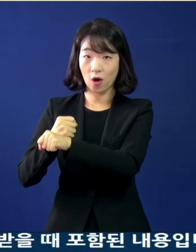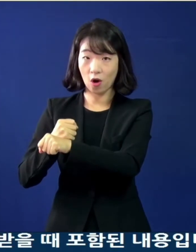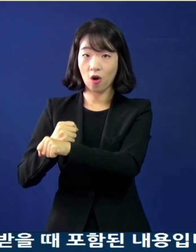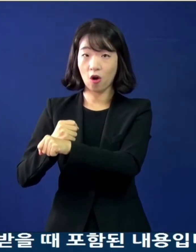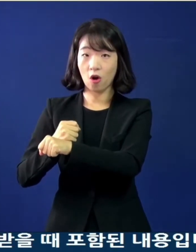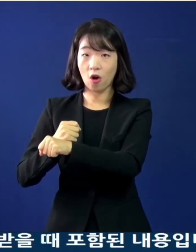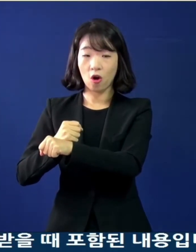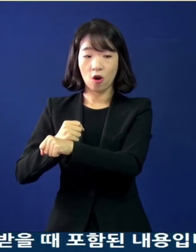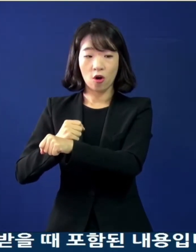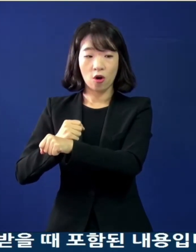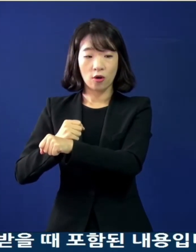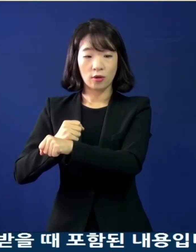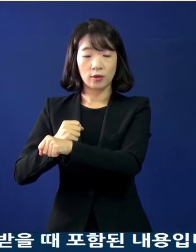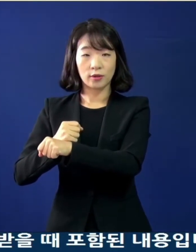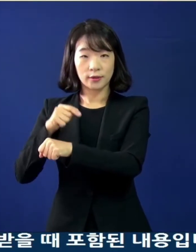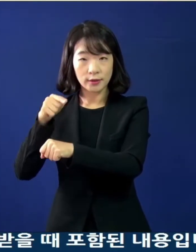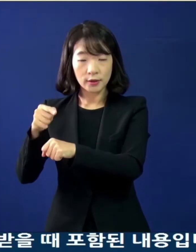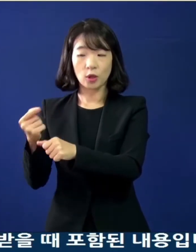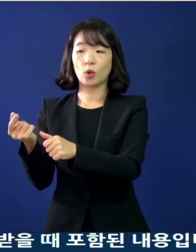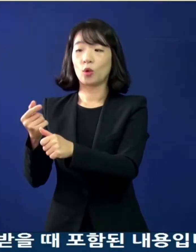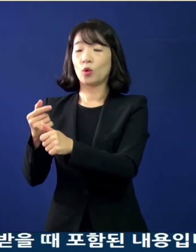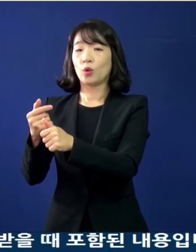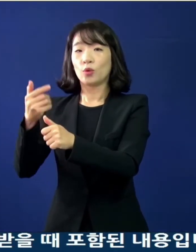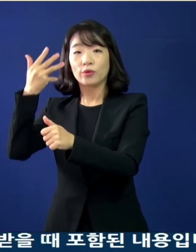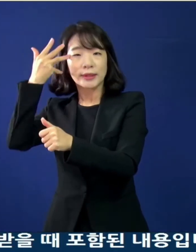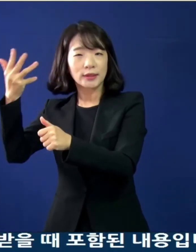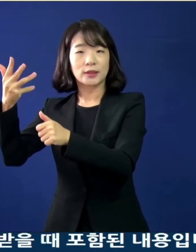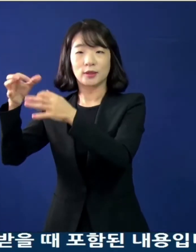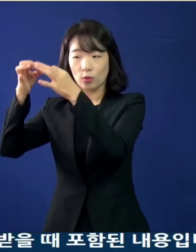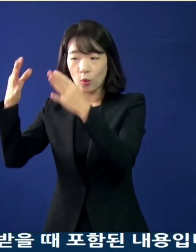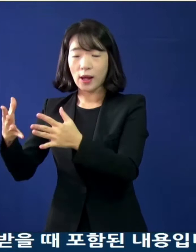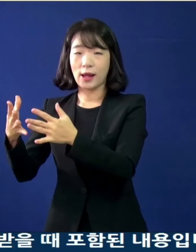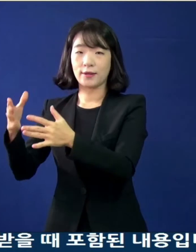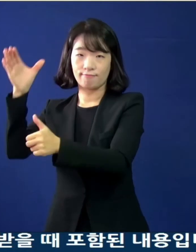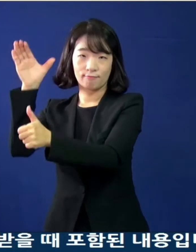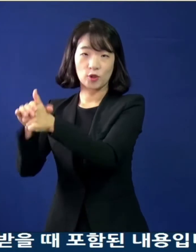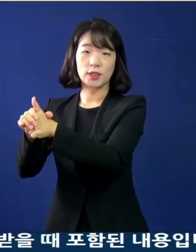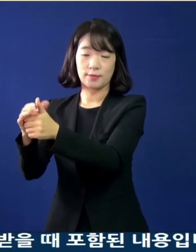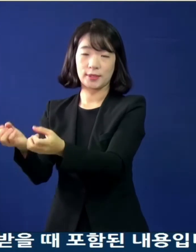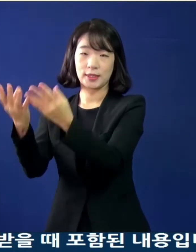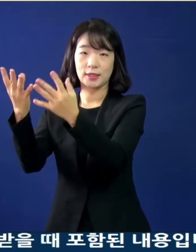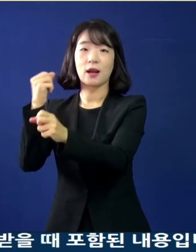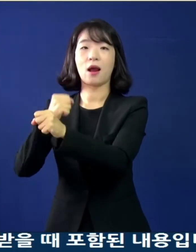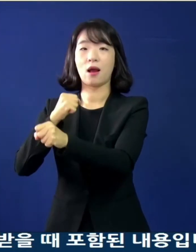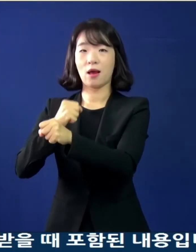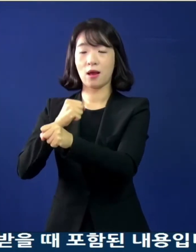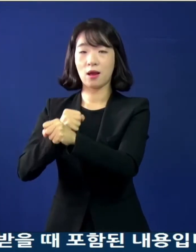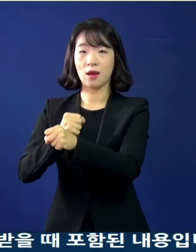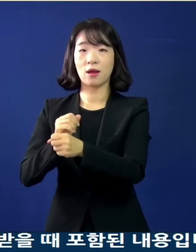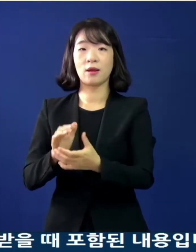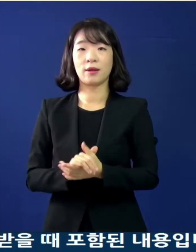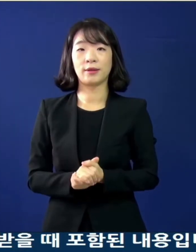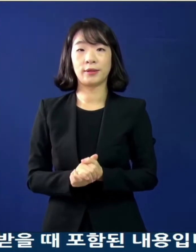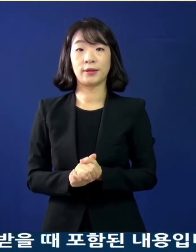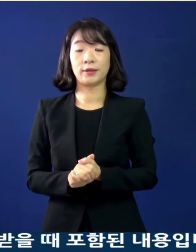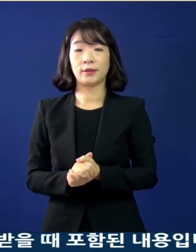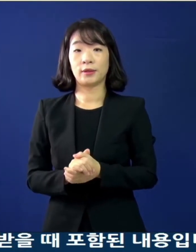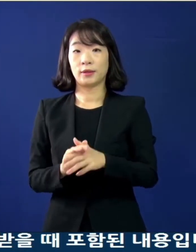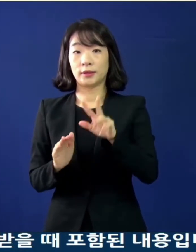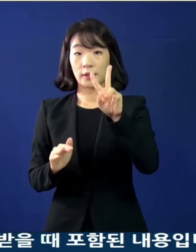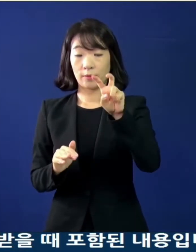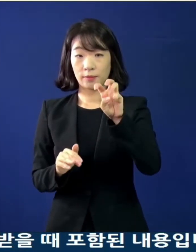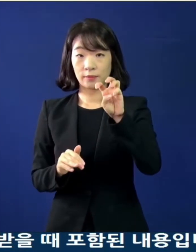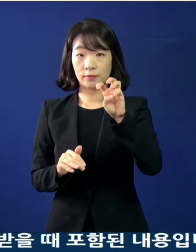이레 동안 위임식을 행하되. 36절은 드릴 제물들에 관한 이야기고요. 37절